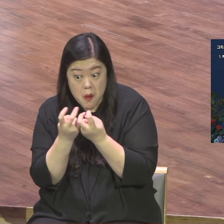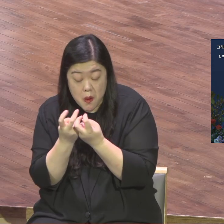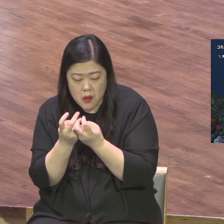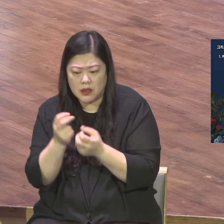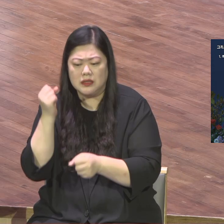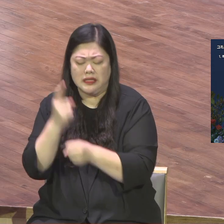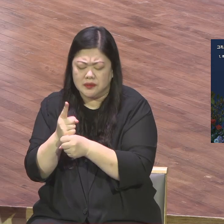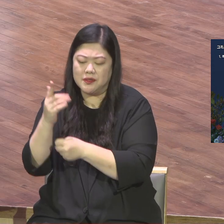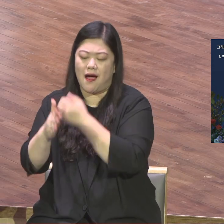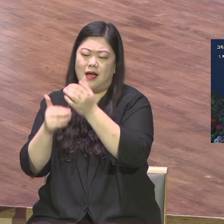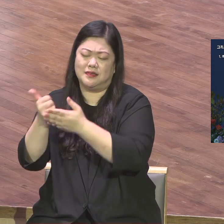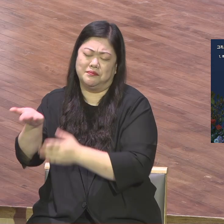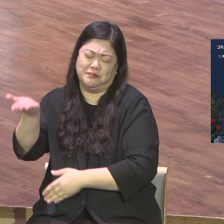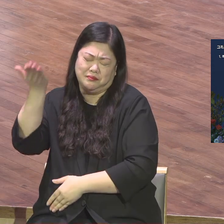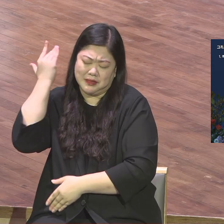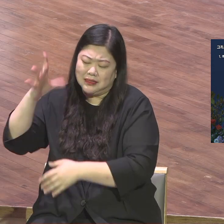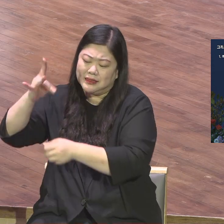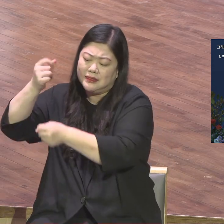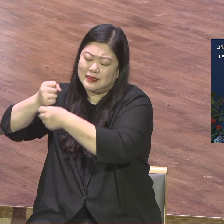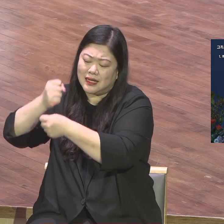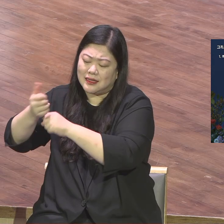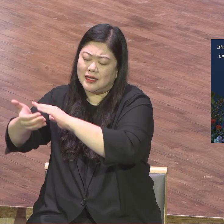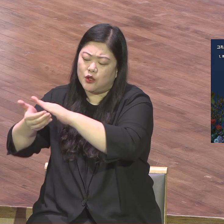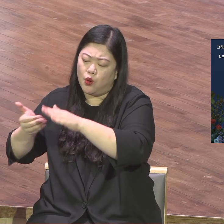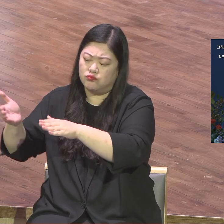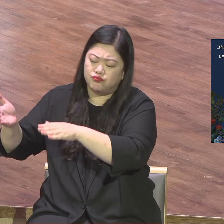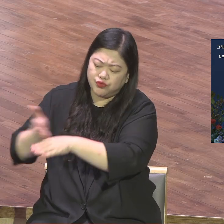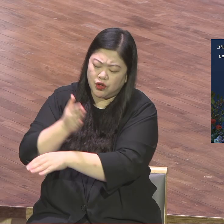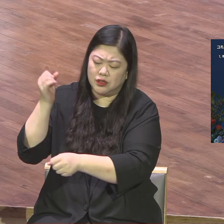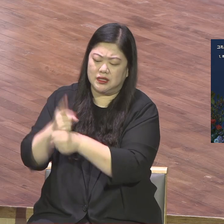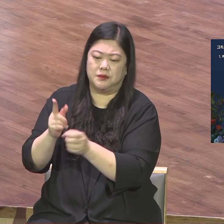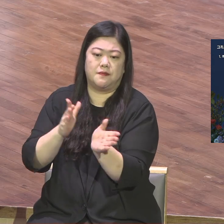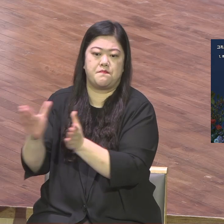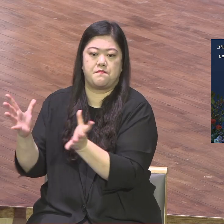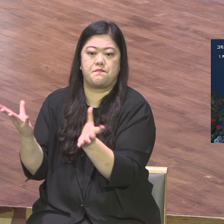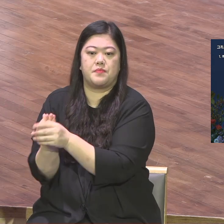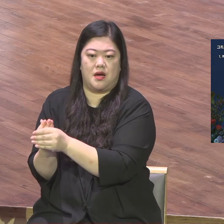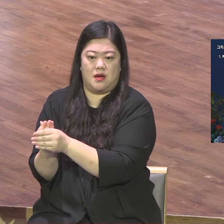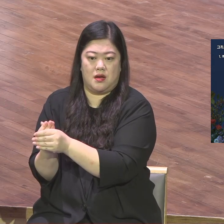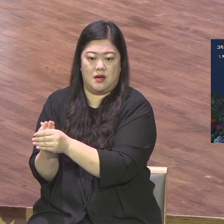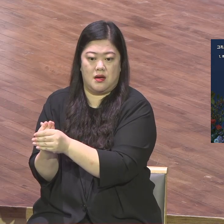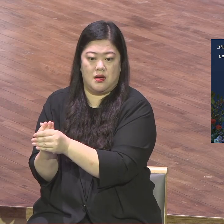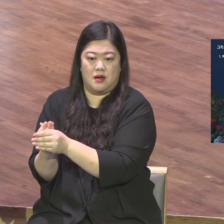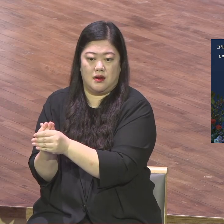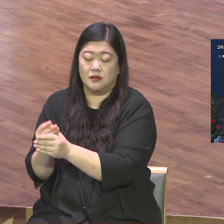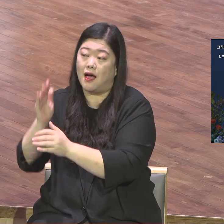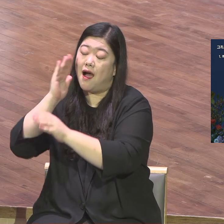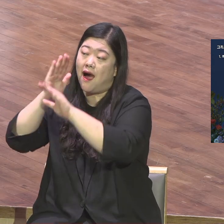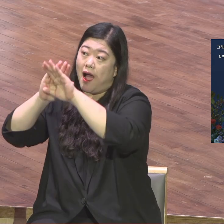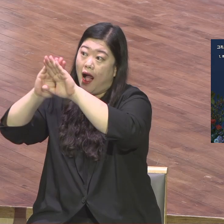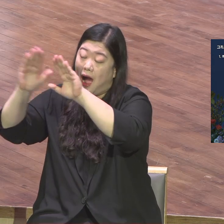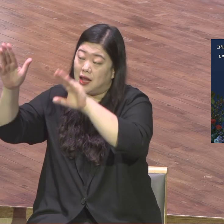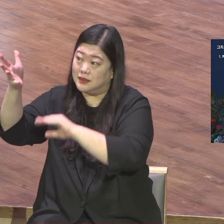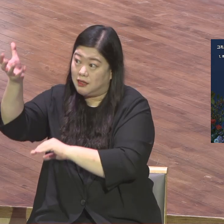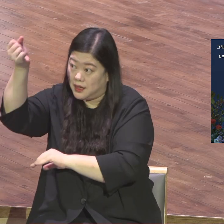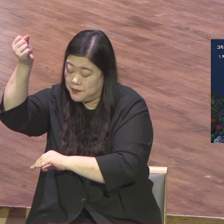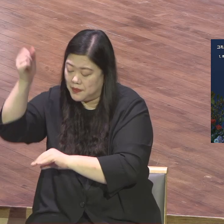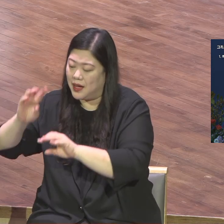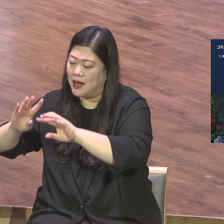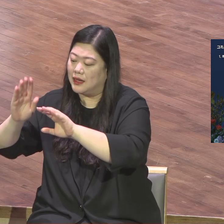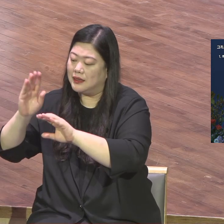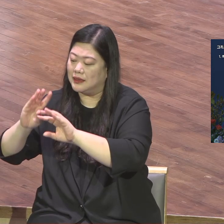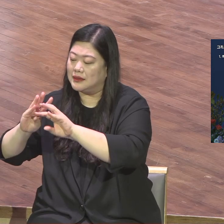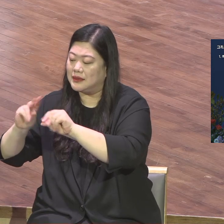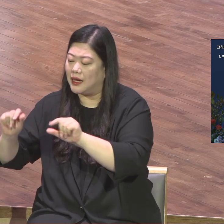준비하신 것이다. 창세 전부터 준비했다. 그리고 이 핵심이 하늘에 있는 것이나 땅에 있는 것이나